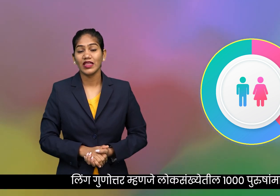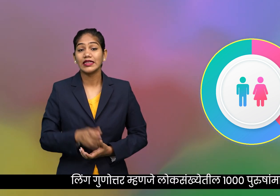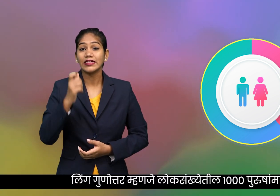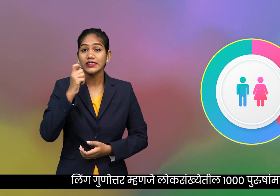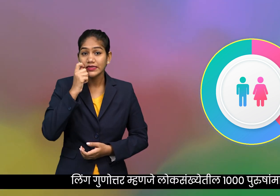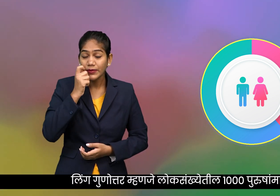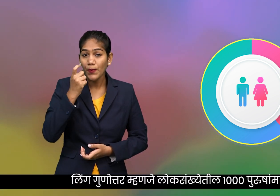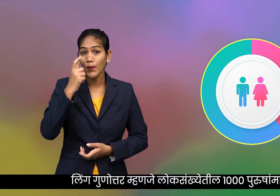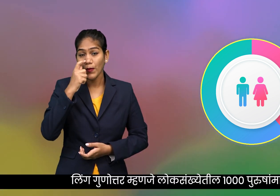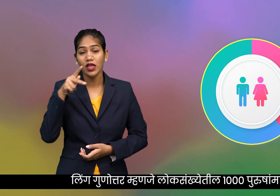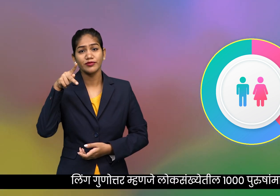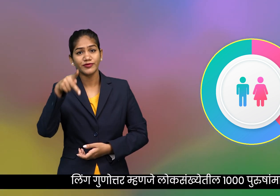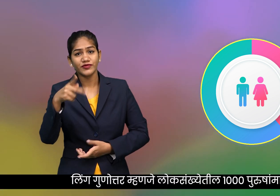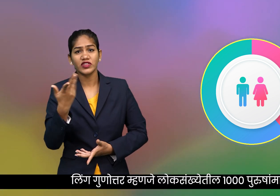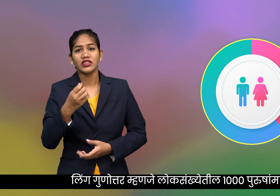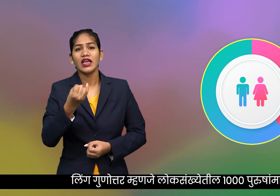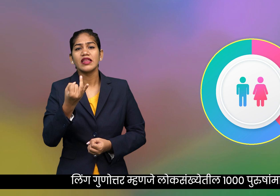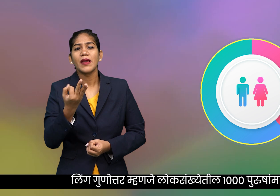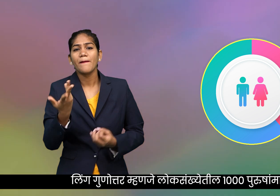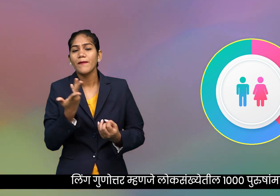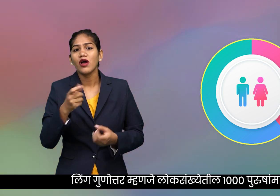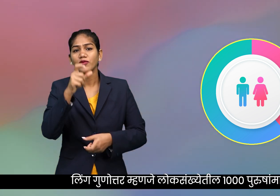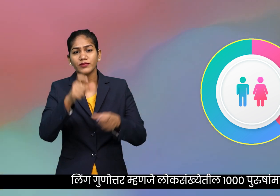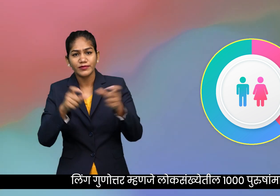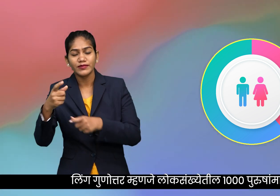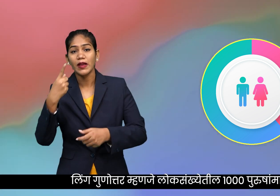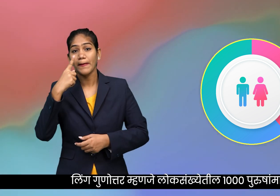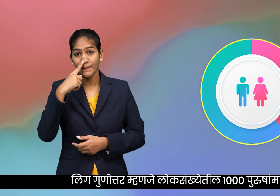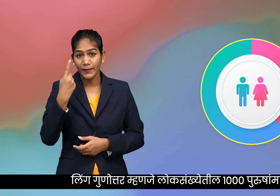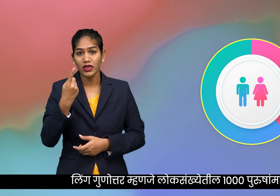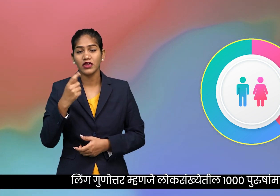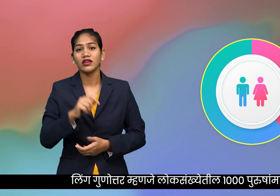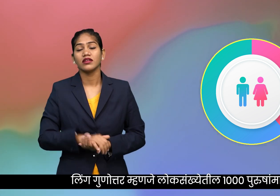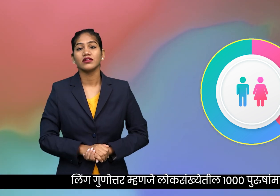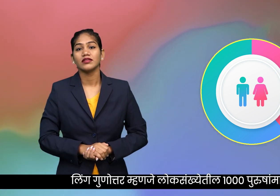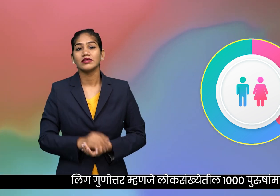लिंग गुणोत्तर म्हणजे लोकसंख्येतील 1,000 पुरुषांमागे महिलांची संख्या.